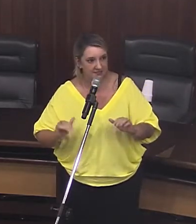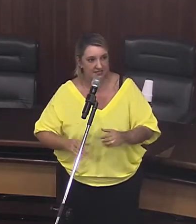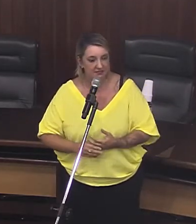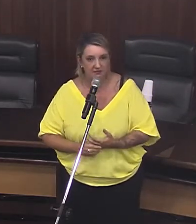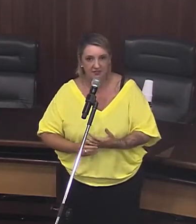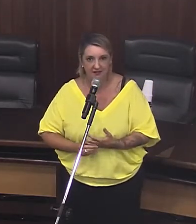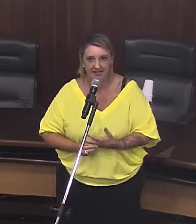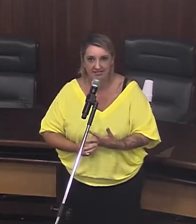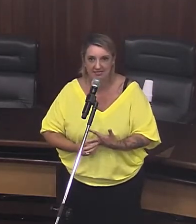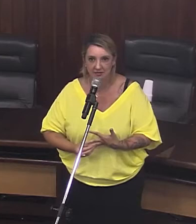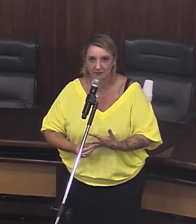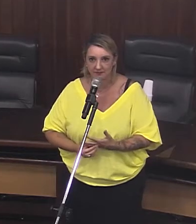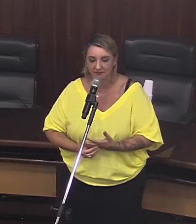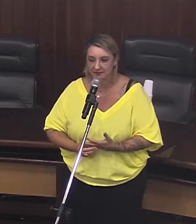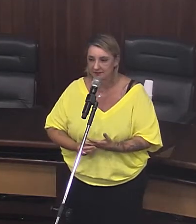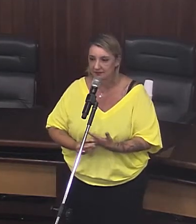fazendo devagarzinho.